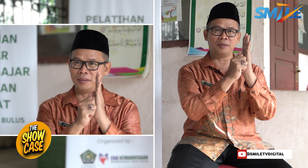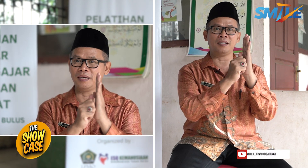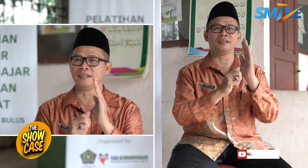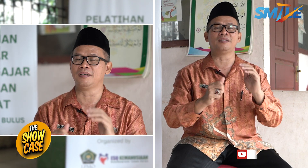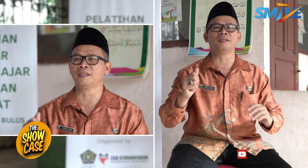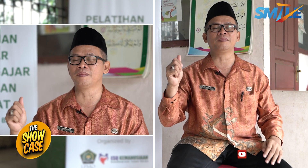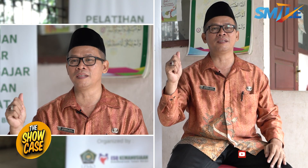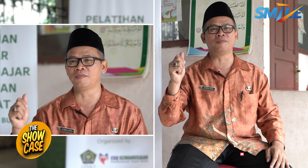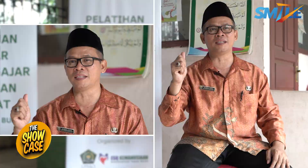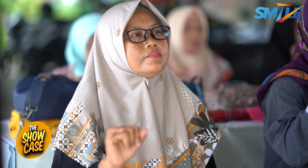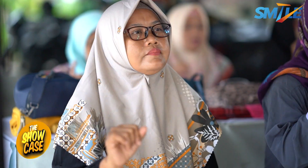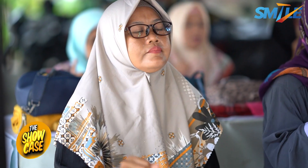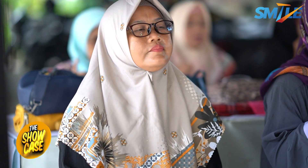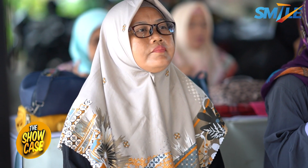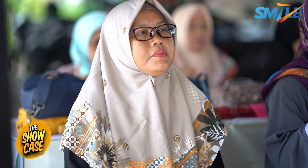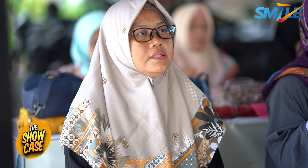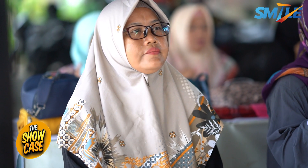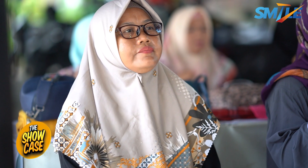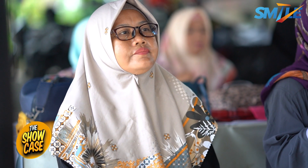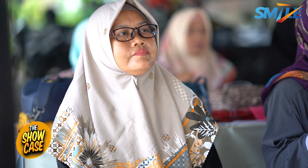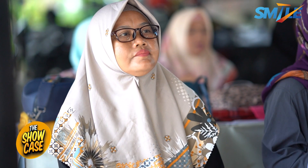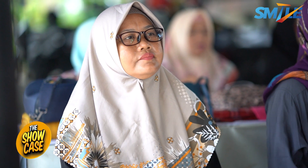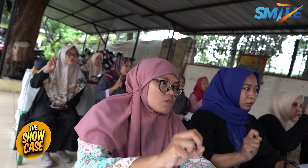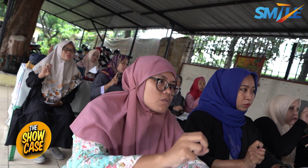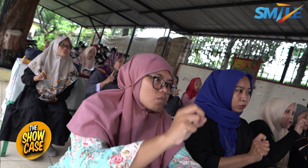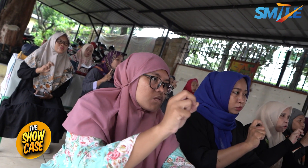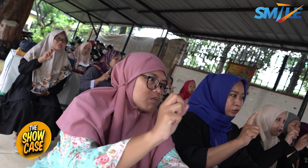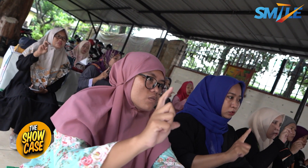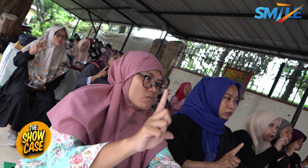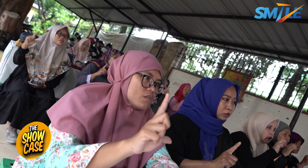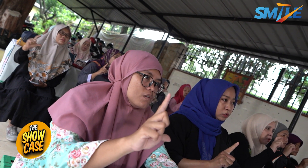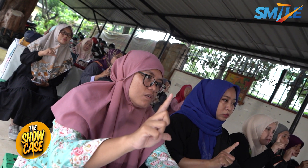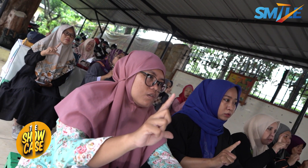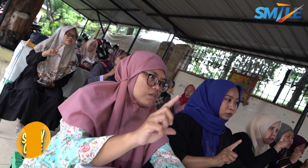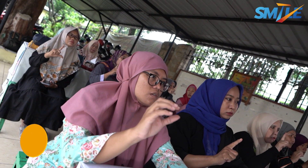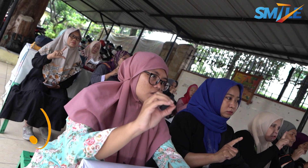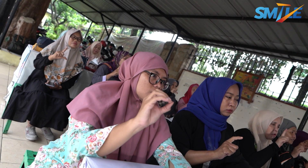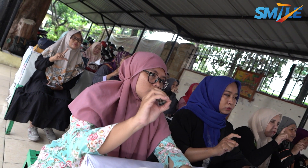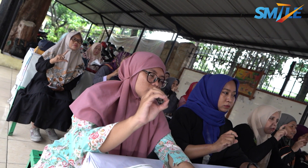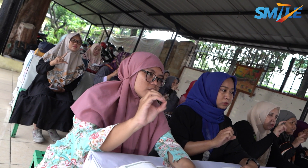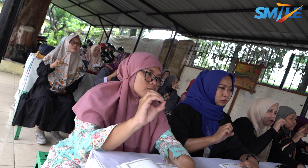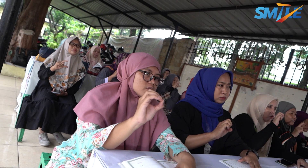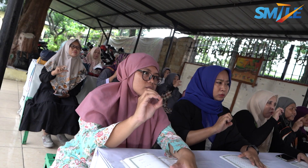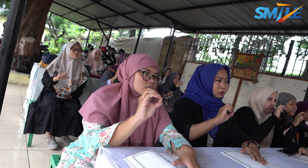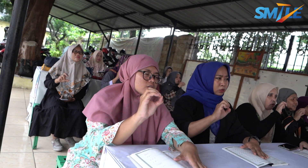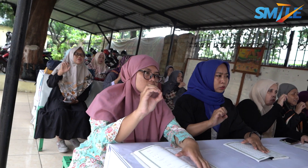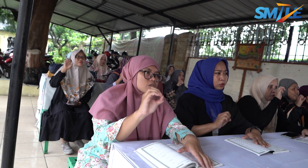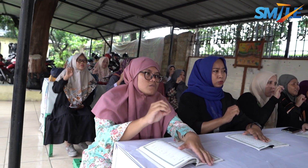panjang. Ini kan fathah berarti cukup A. Kalau kasroh, I. Betul? Kalau demah di